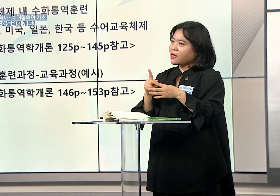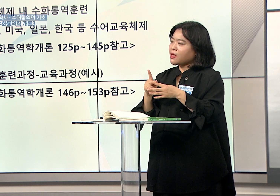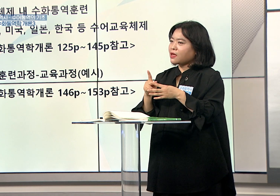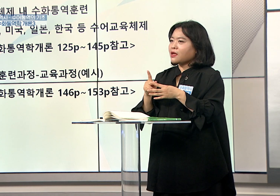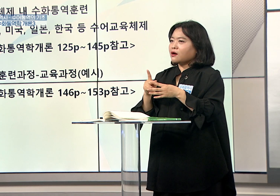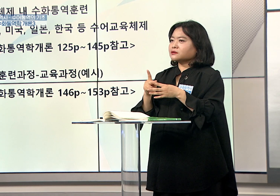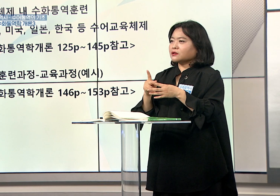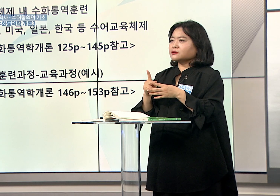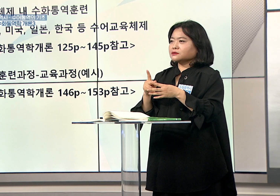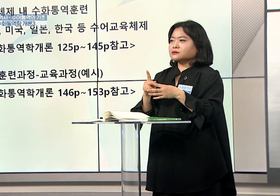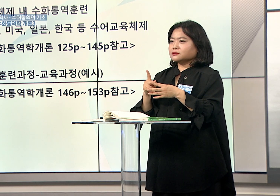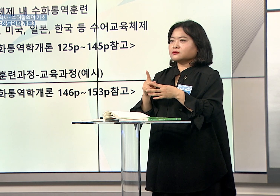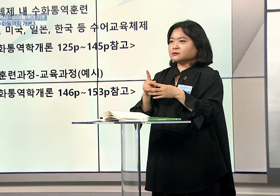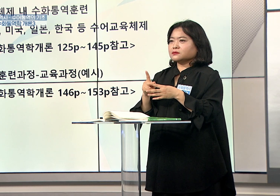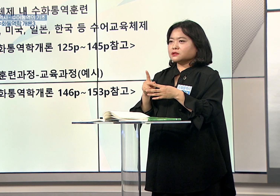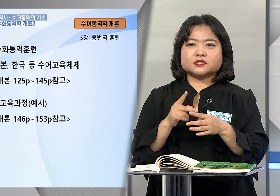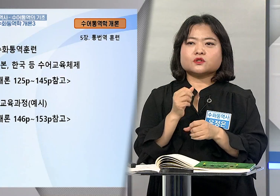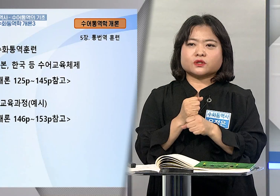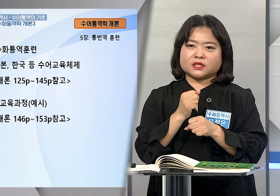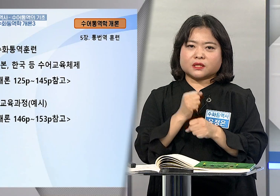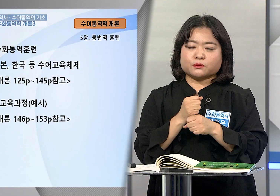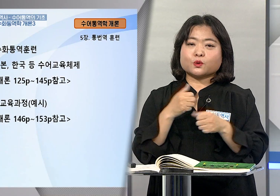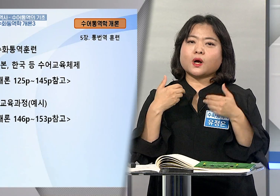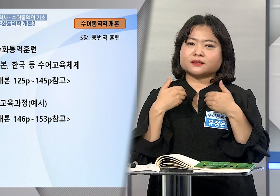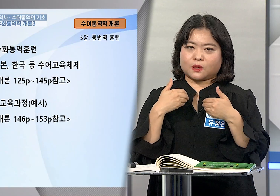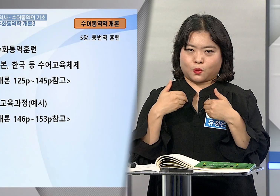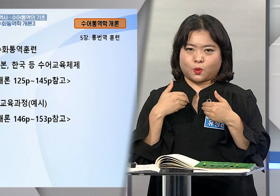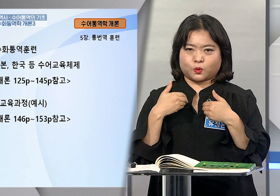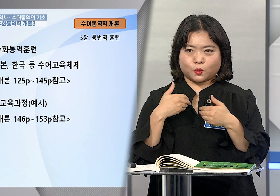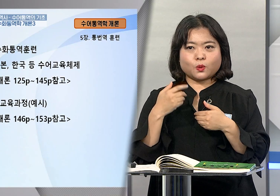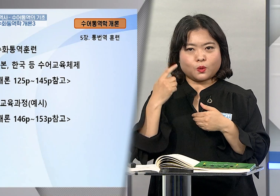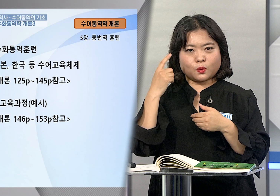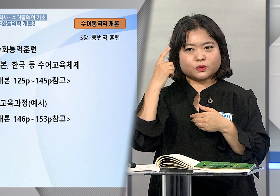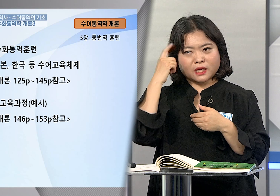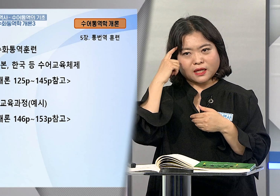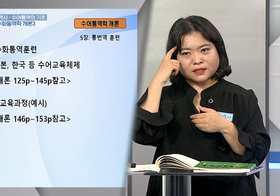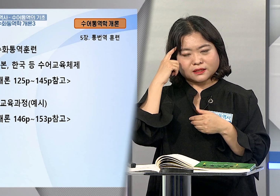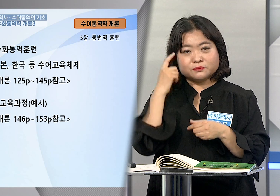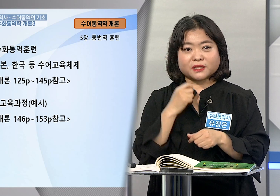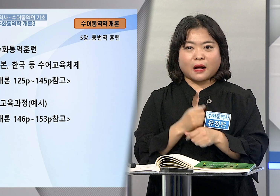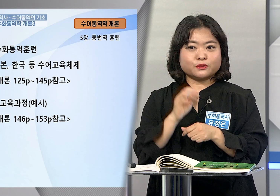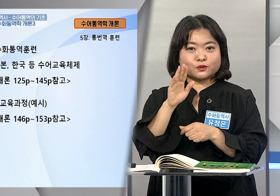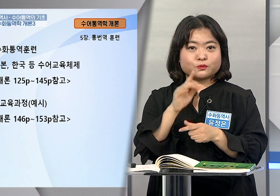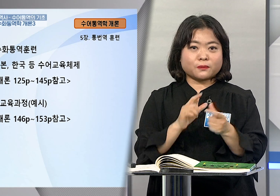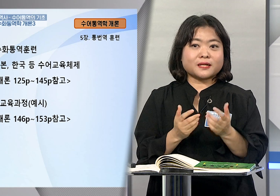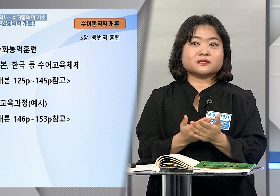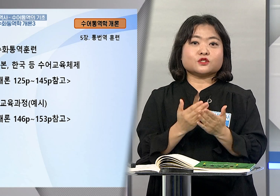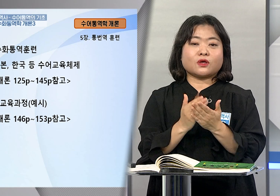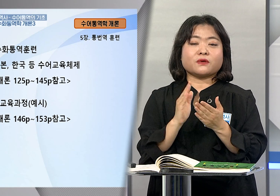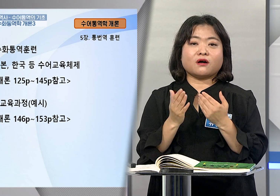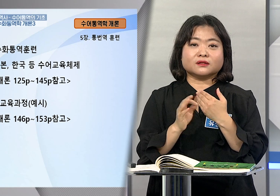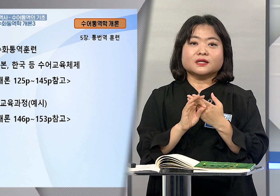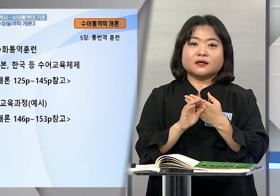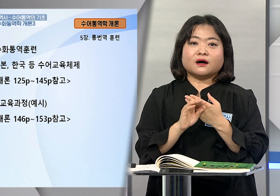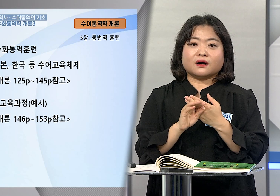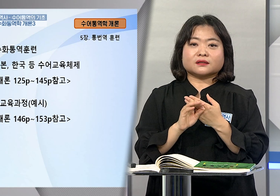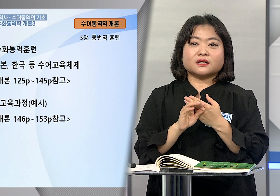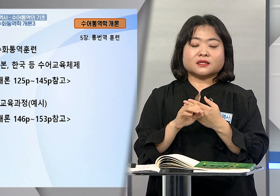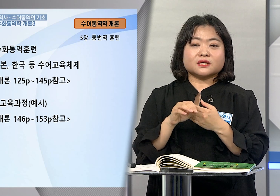프로그램의 어떤 신설이 필요하다고도 생각이 듭니다. 앞으로 좀 더 발전이 되면 그러한